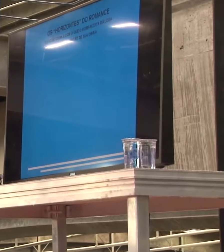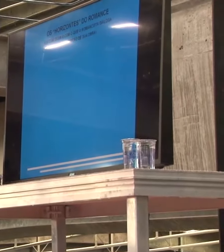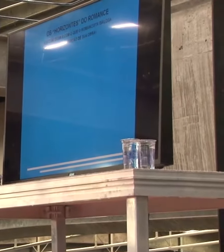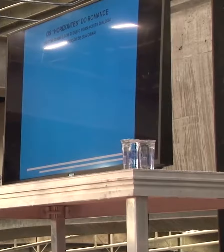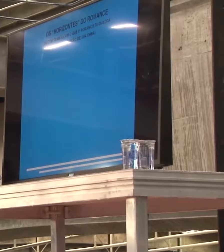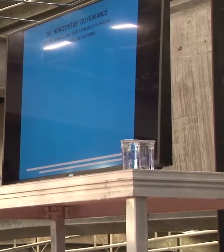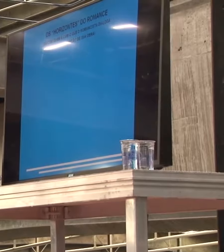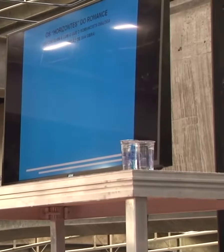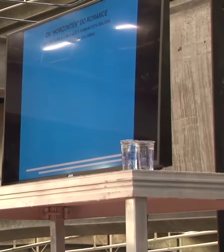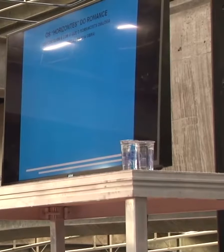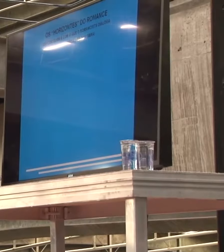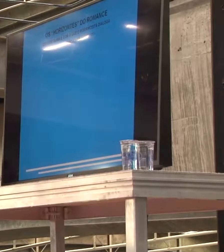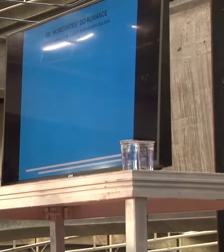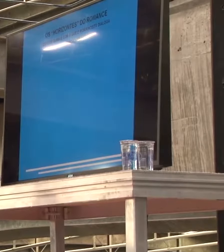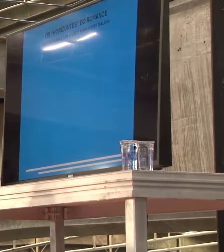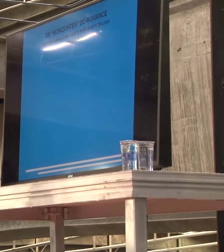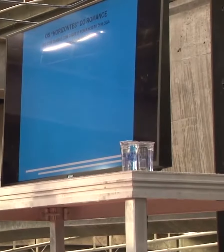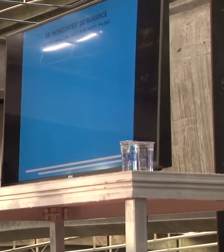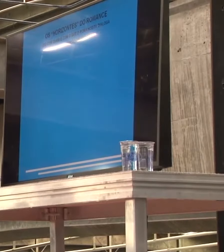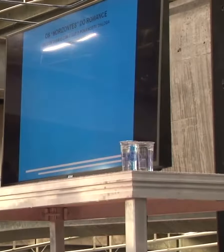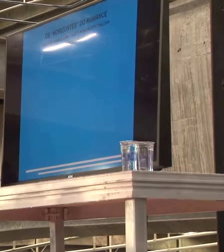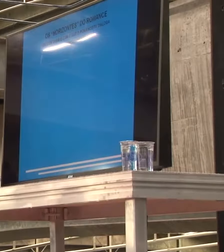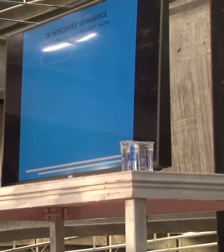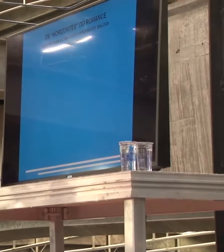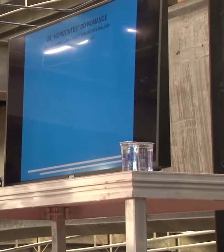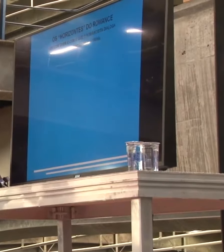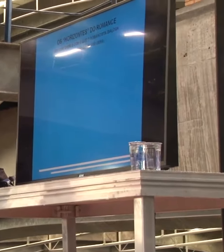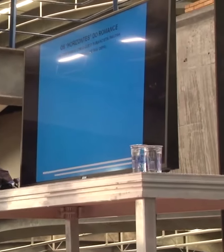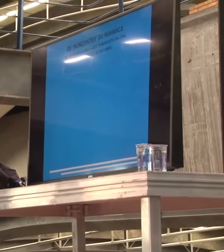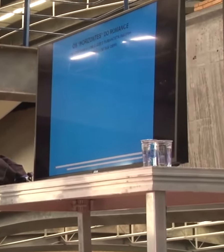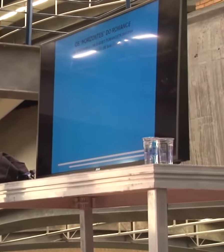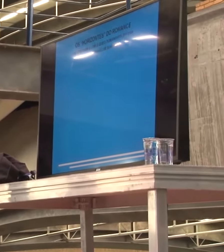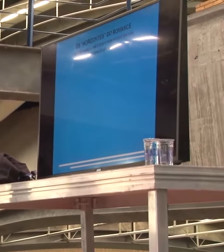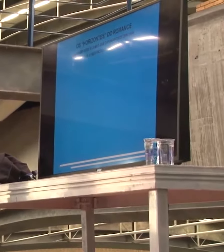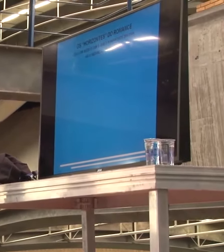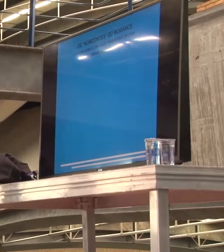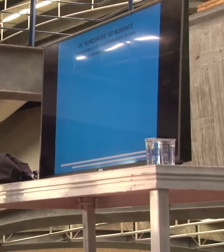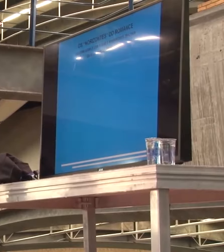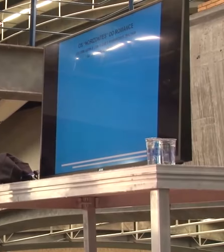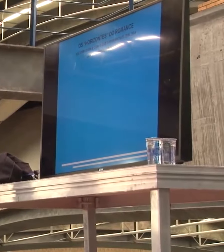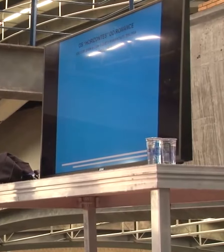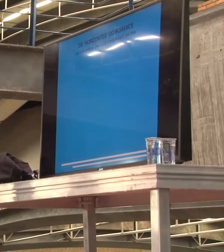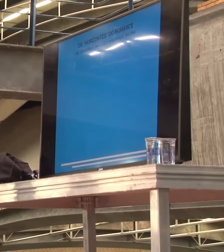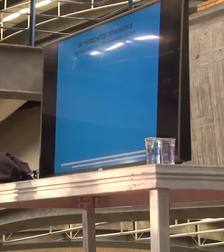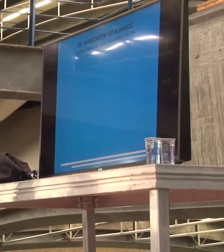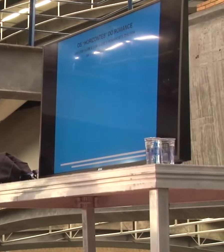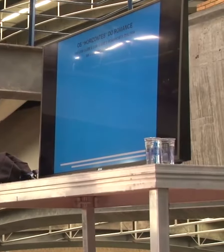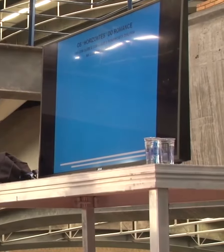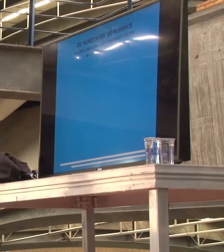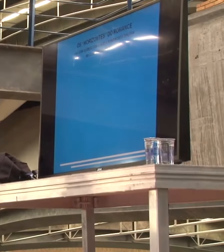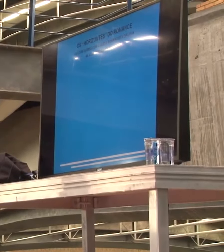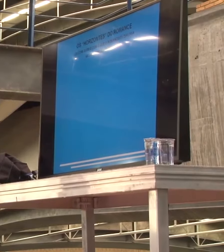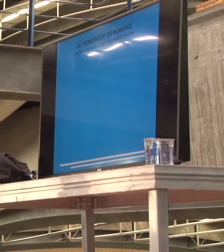apareceu. Os horizontes do romance, né? Como, melhor dizendo, ou com quem e com o que o